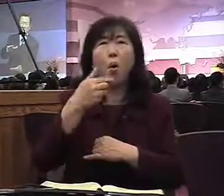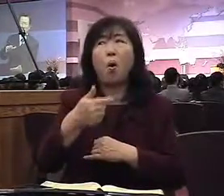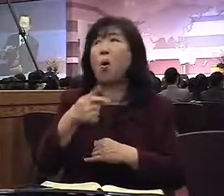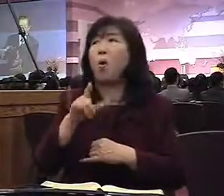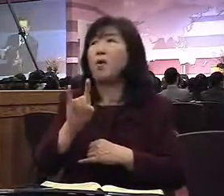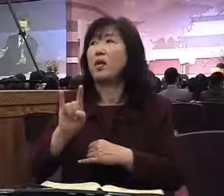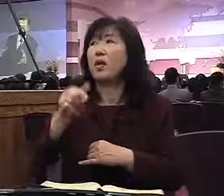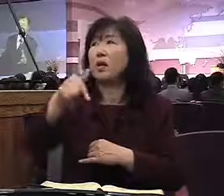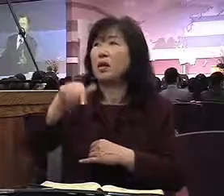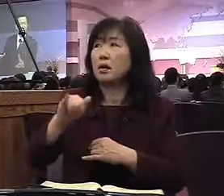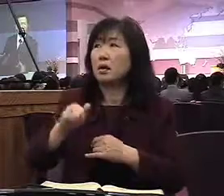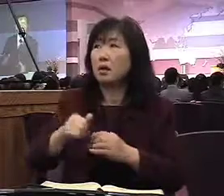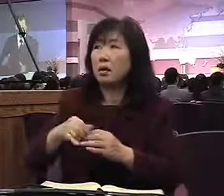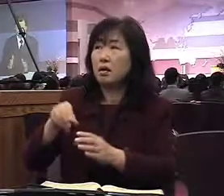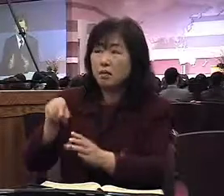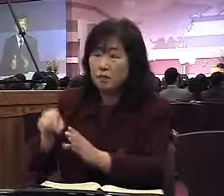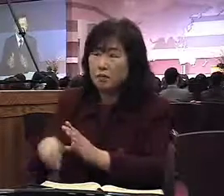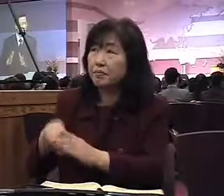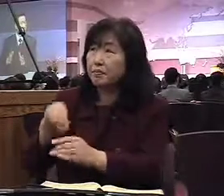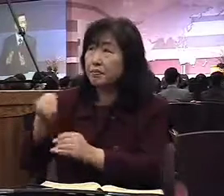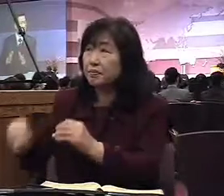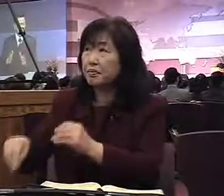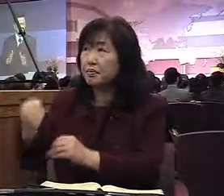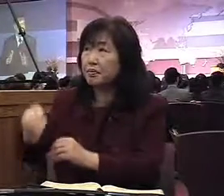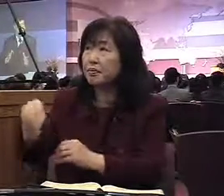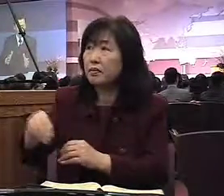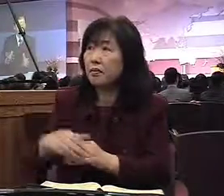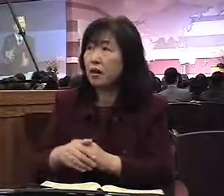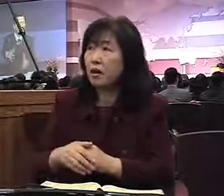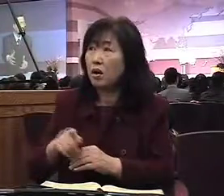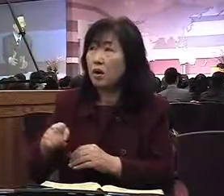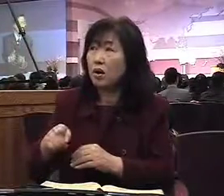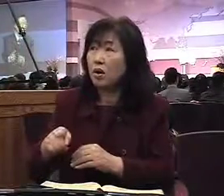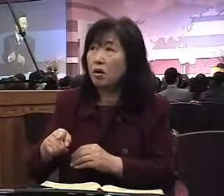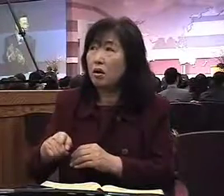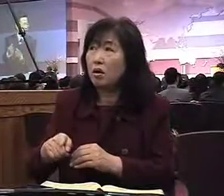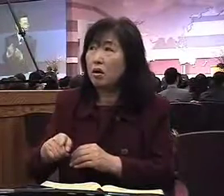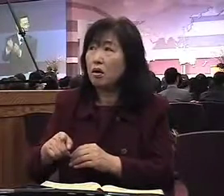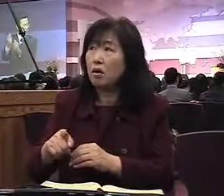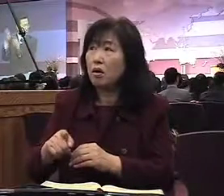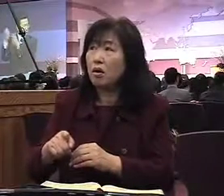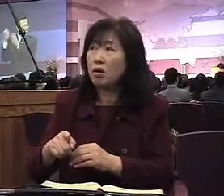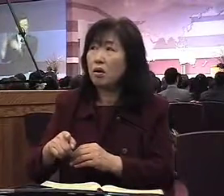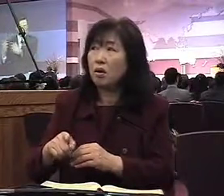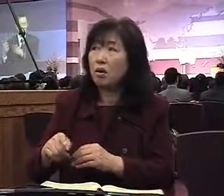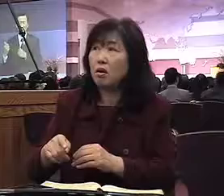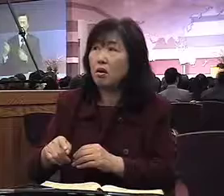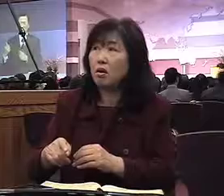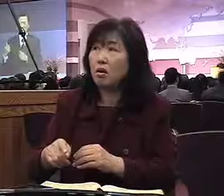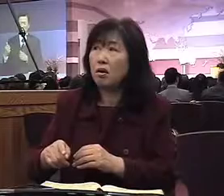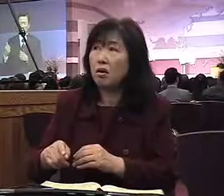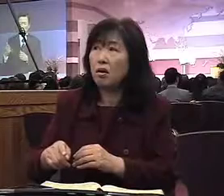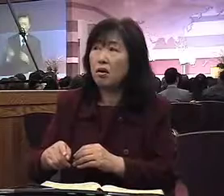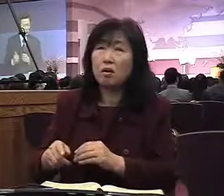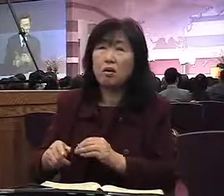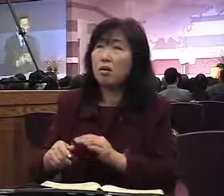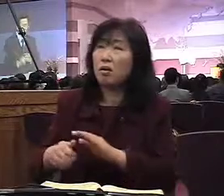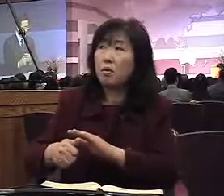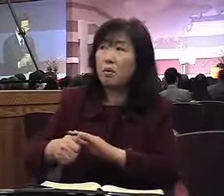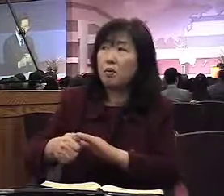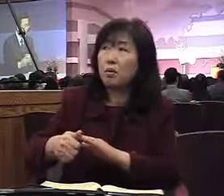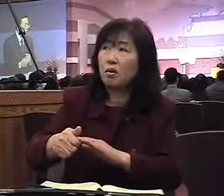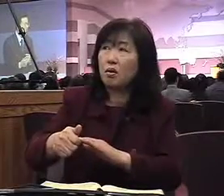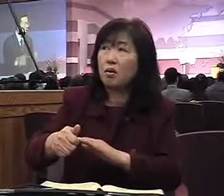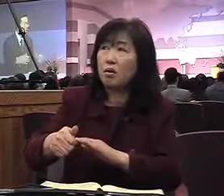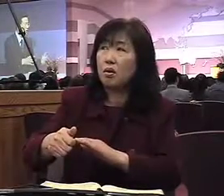깊지 않잖아요. 이만한 잉어가 너무 기어가는 거예요. 이야 이거 잡았어. 그래가지고는 망태기다. 또 좀